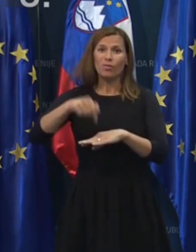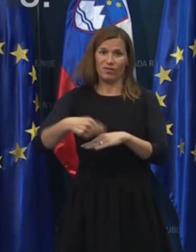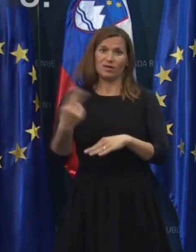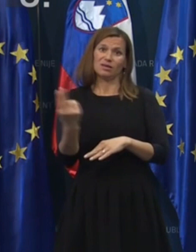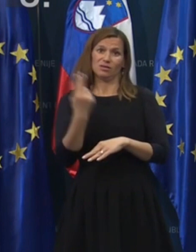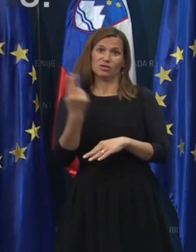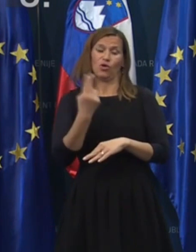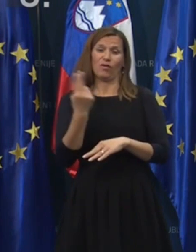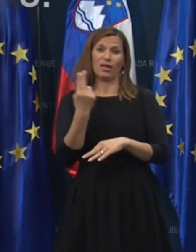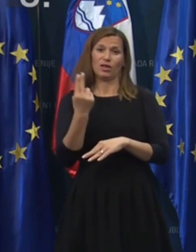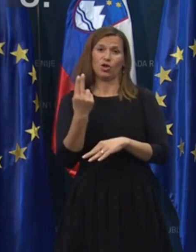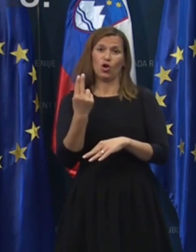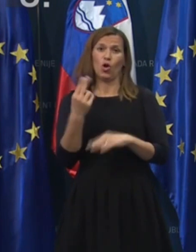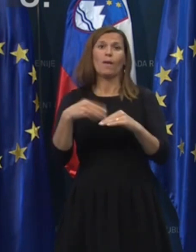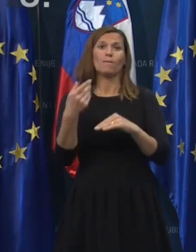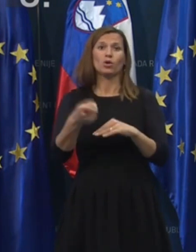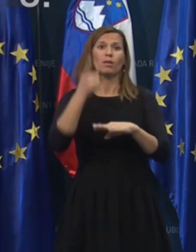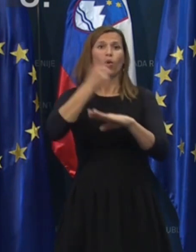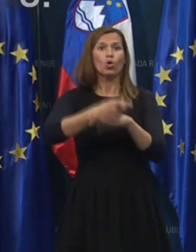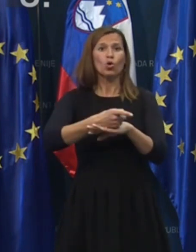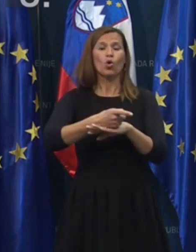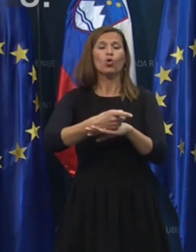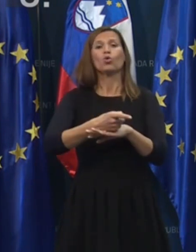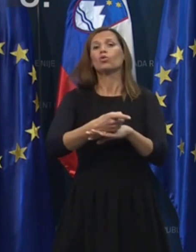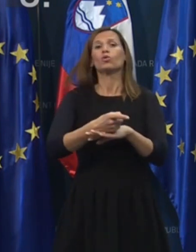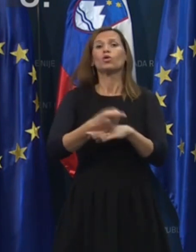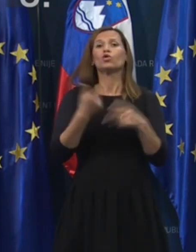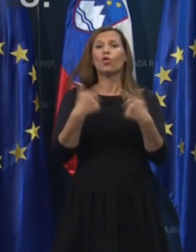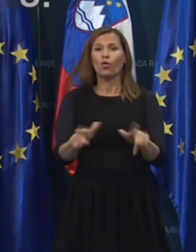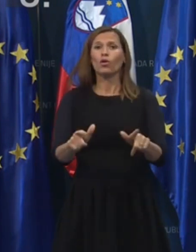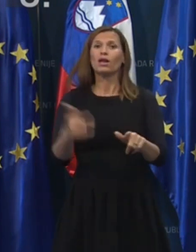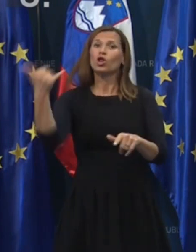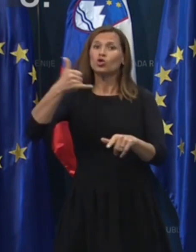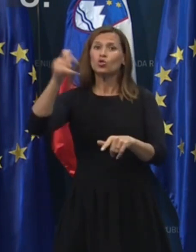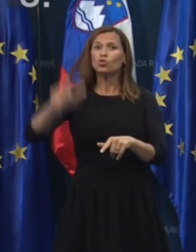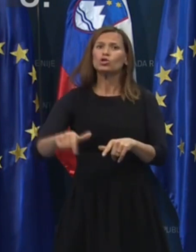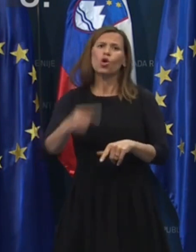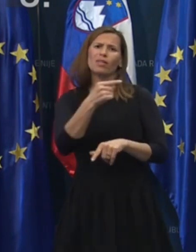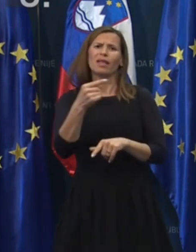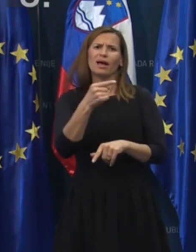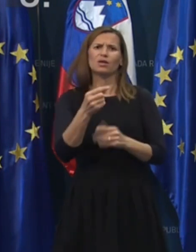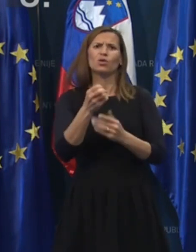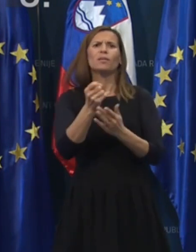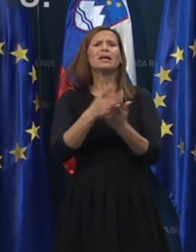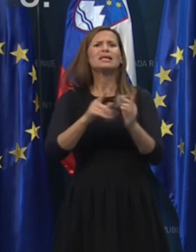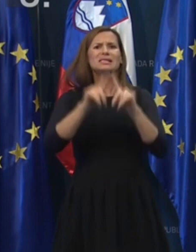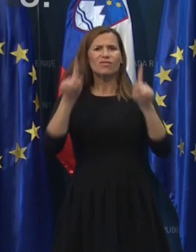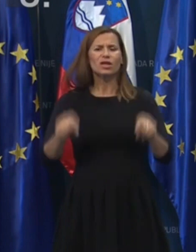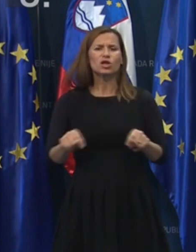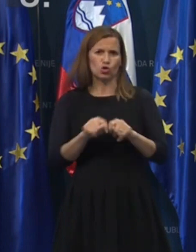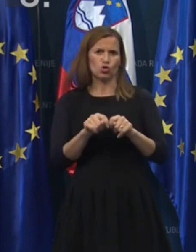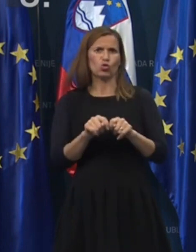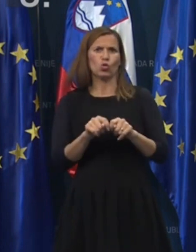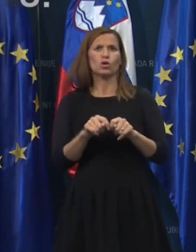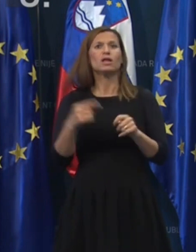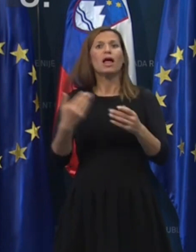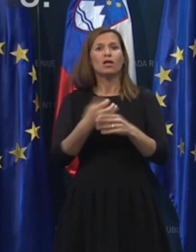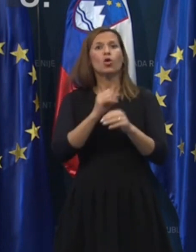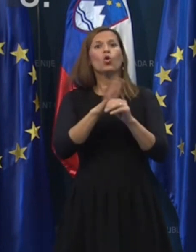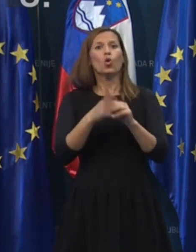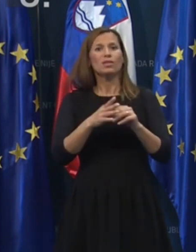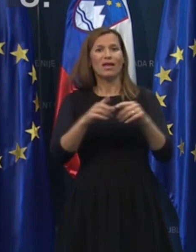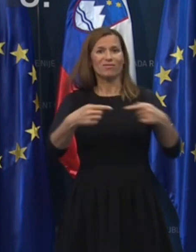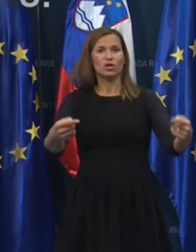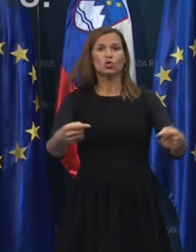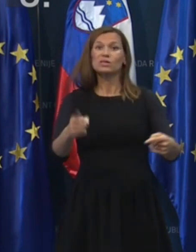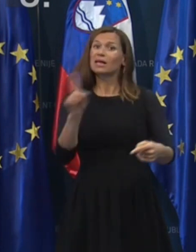Slovenijo se po tem odloku dovoli tujcu z dokazilom o negativnem izvidu na novi koronavirus, ki ni starejši od